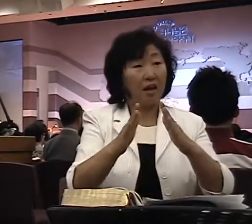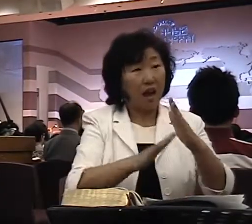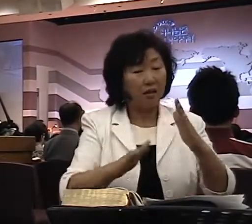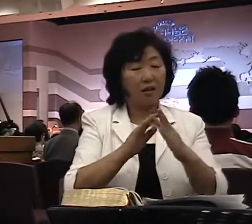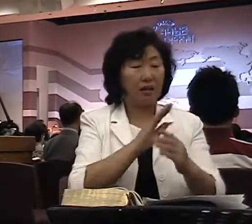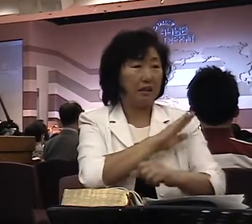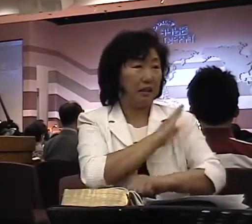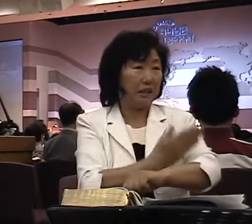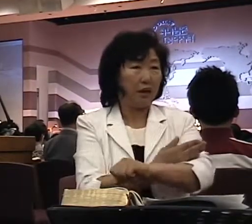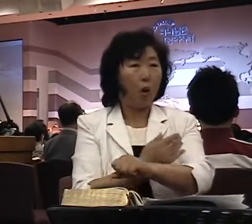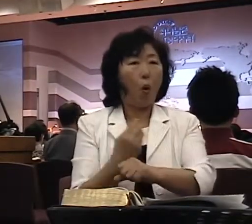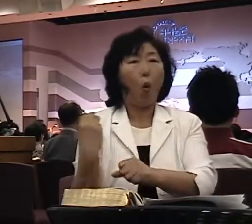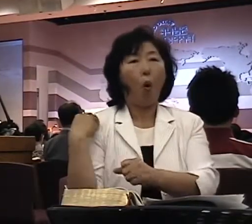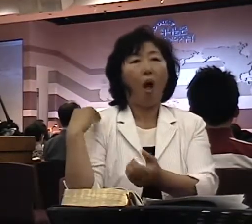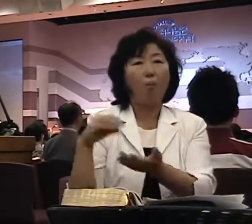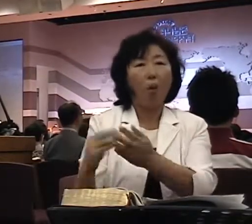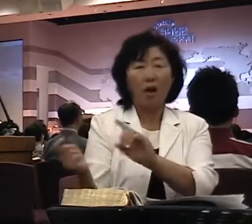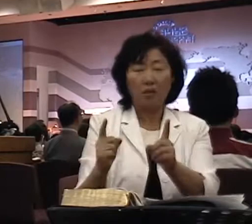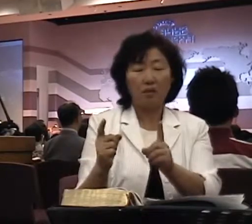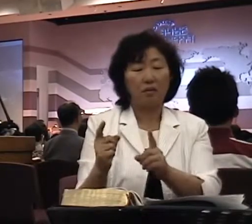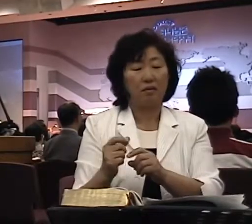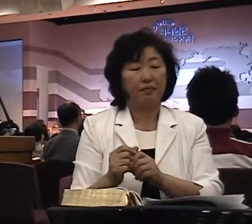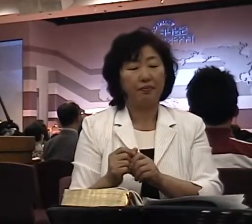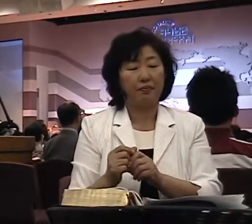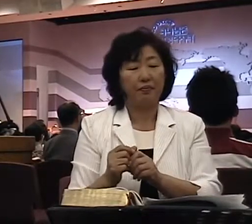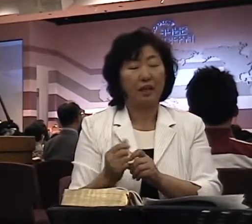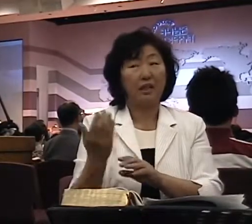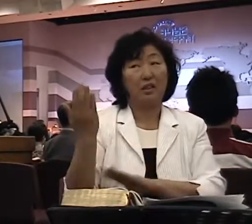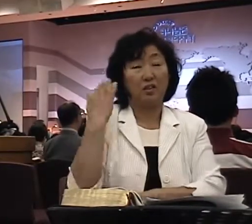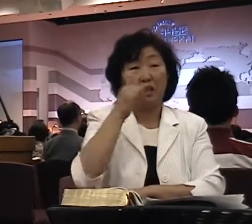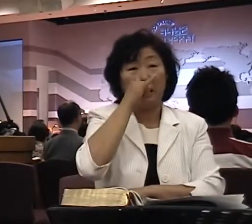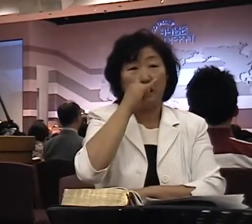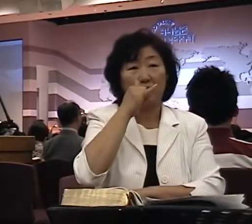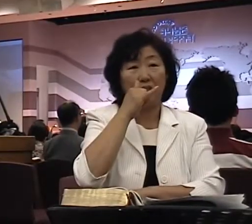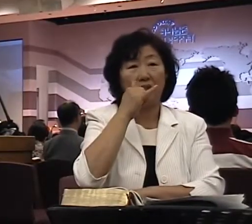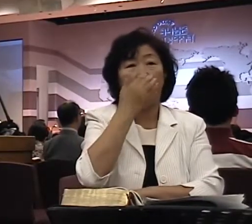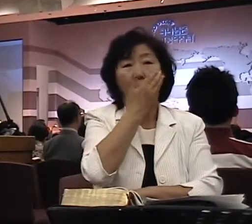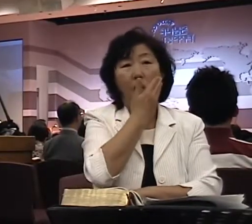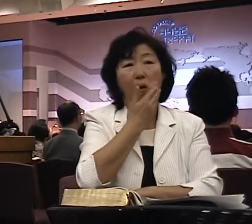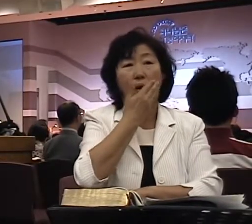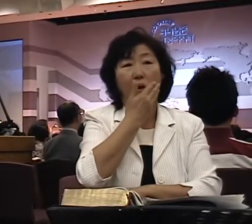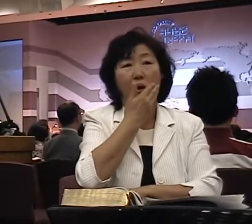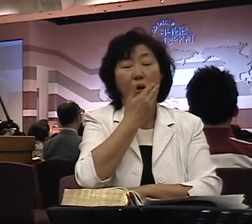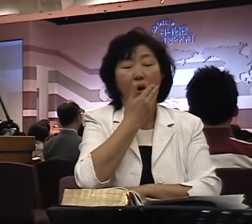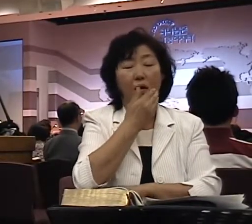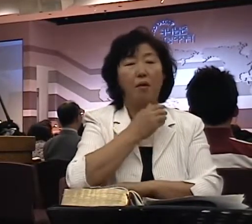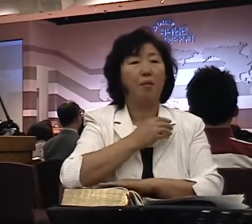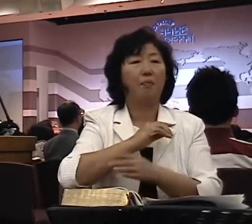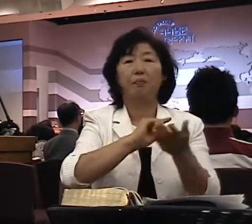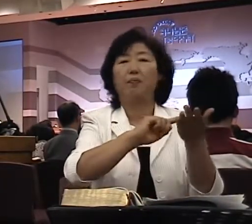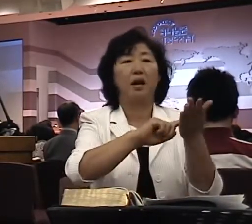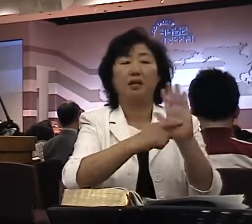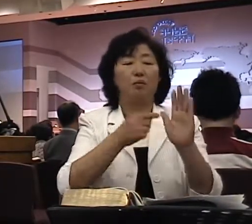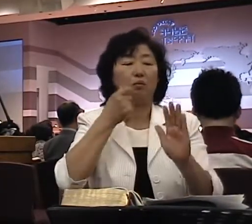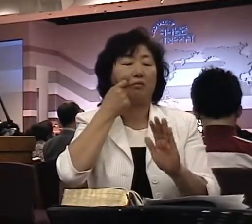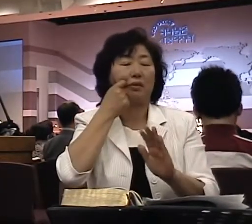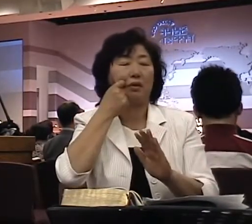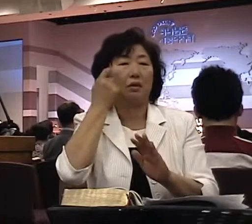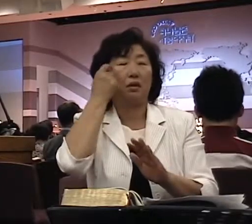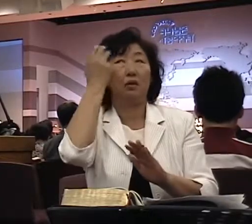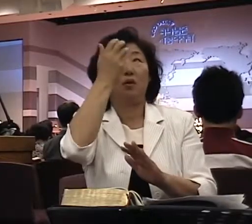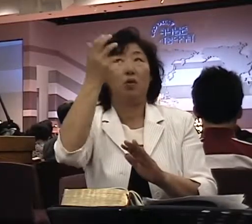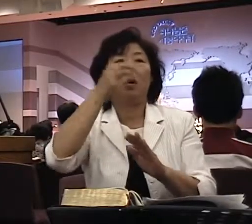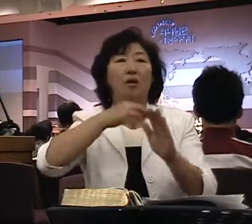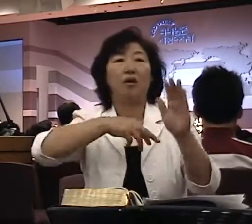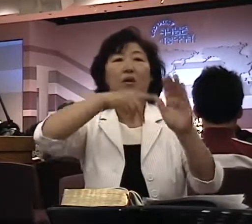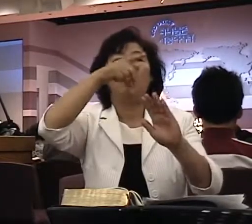회복하지 못하더라고요. 전에 있었던 하나님의 그 영향권을 발휘하지 못하더라고요. 왜 그렇습니까? 영혼과